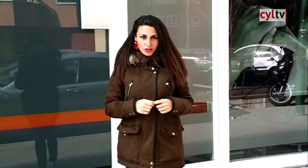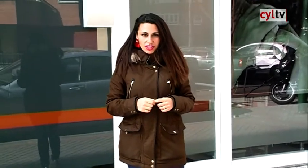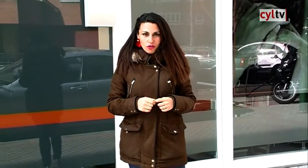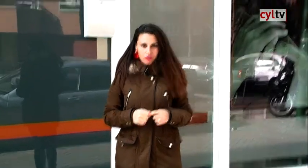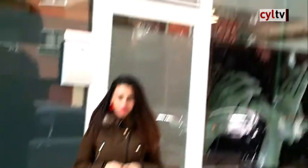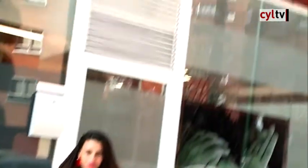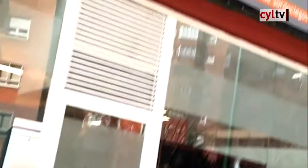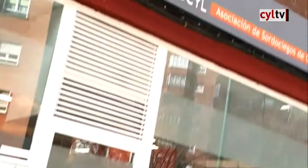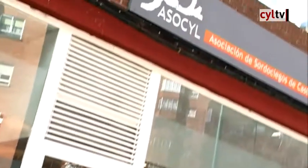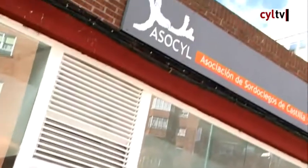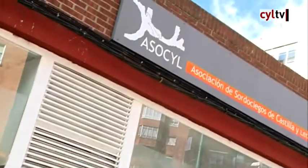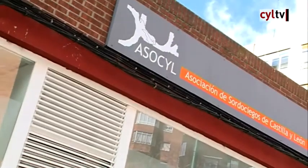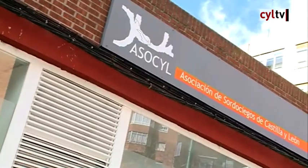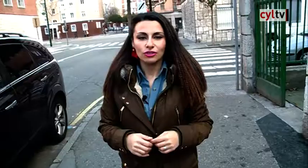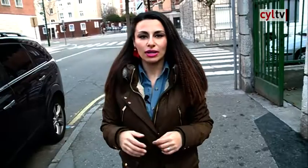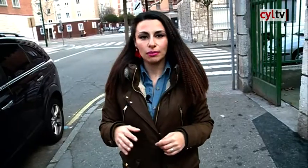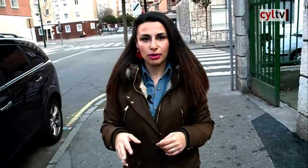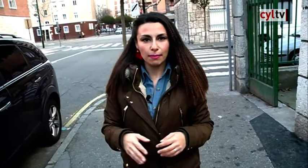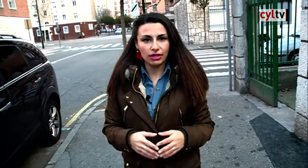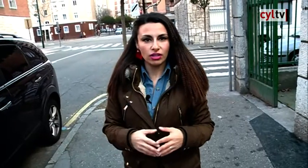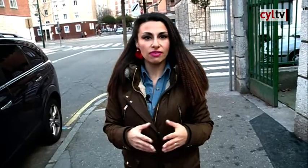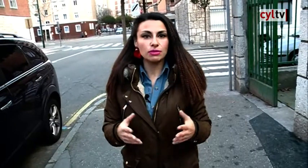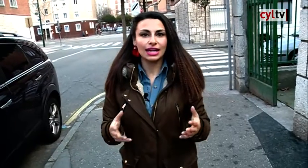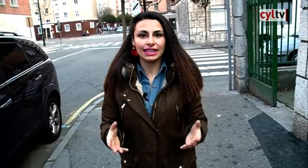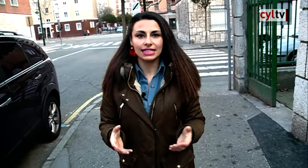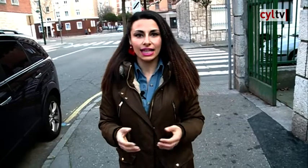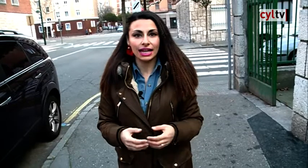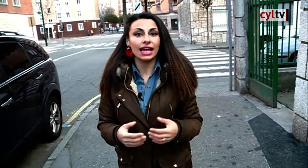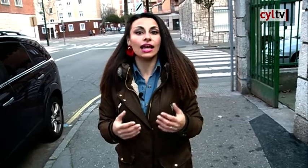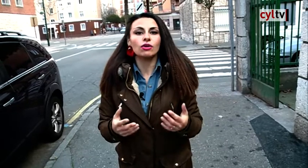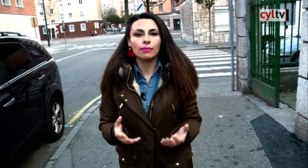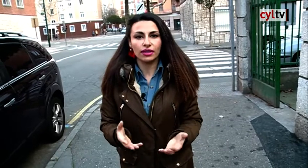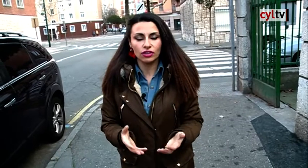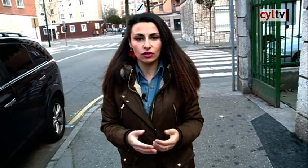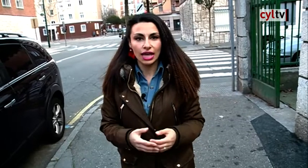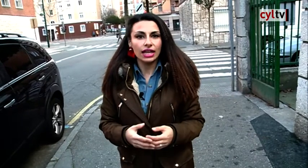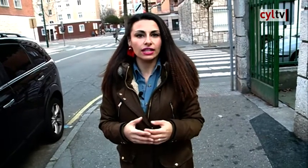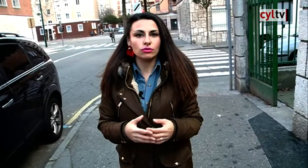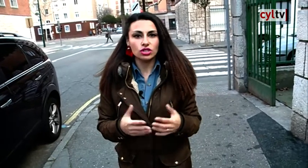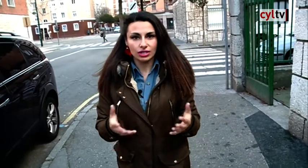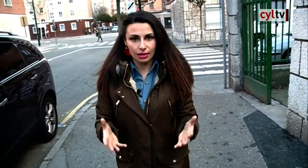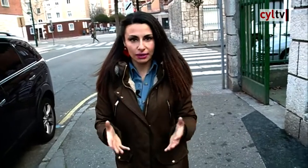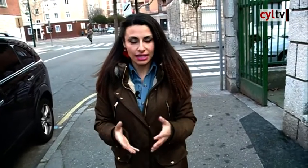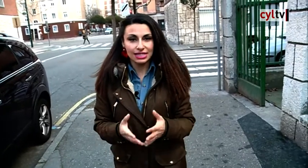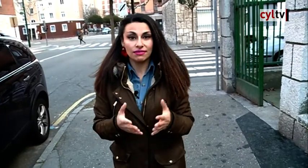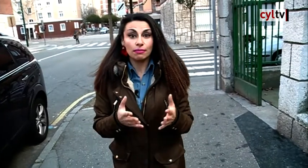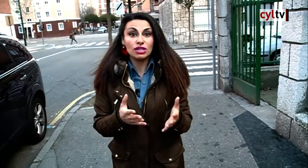sordo-ciego. Durante el programa de hoy vamos a necesitar la colaboración de unos intérpretes y vamos a